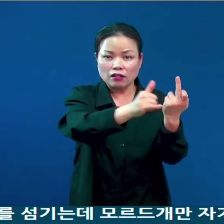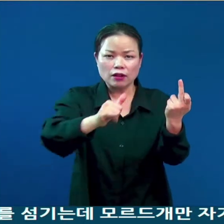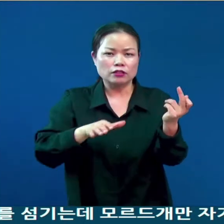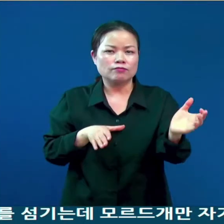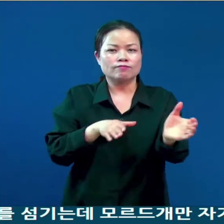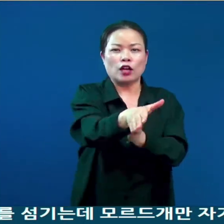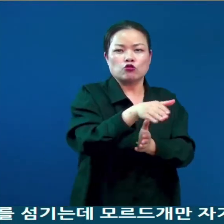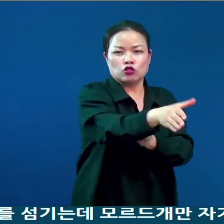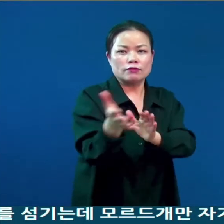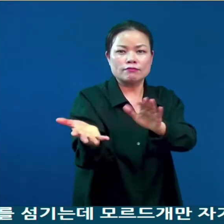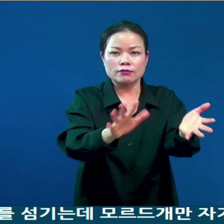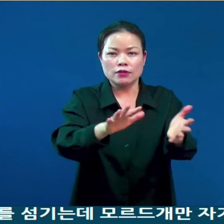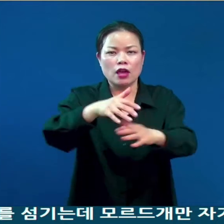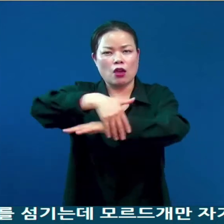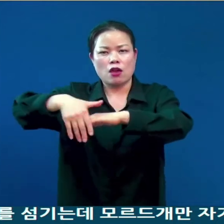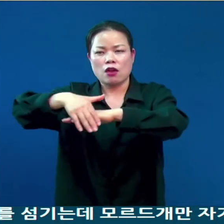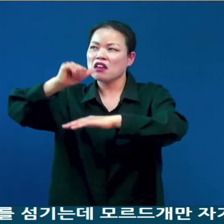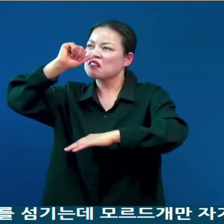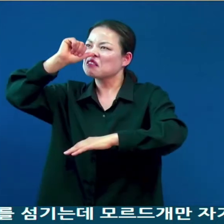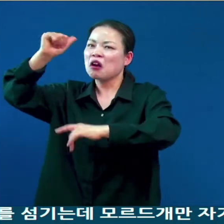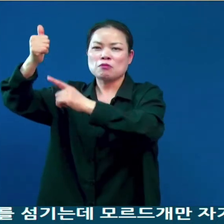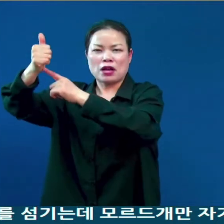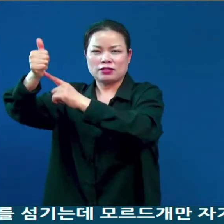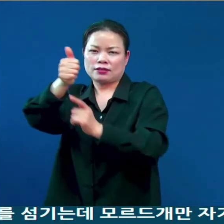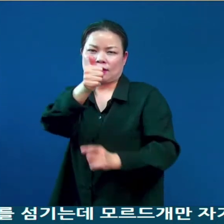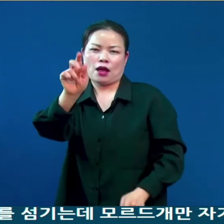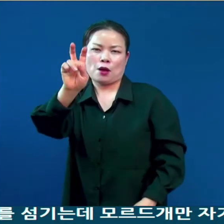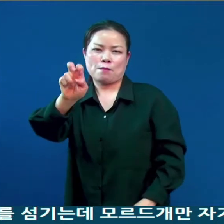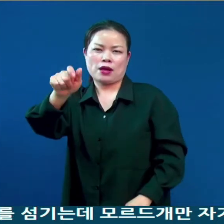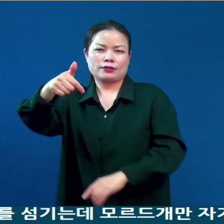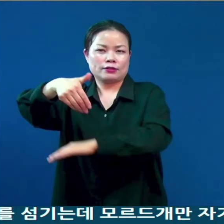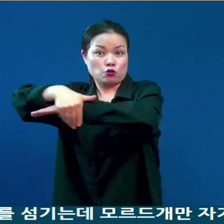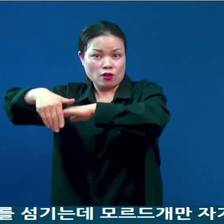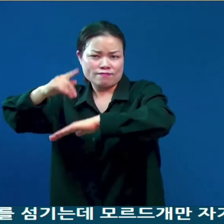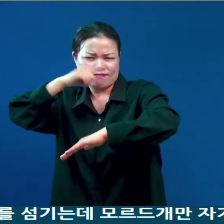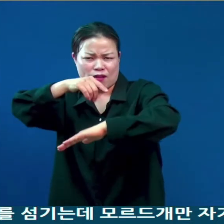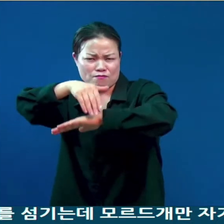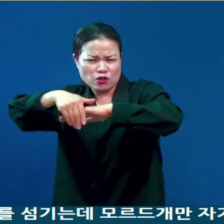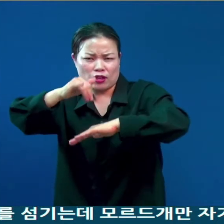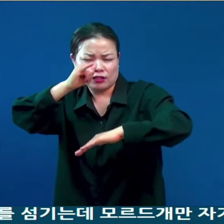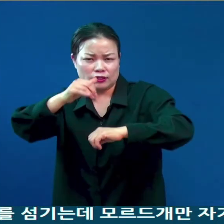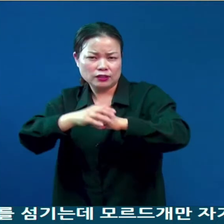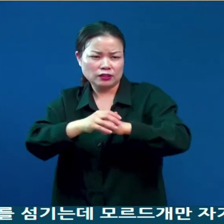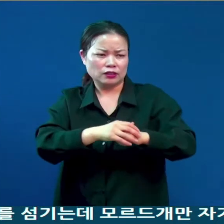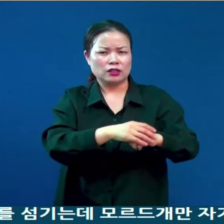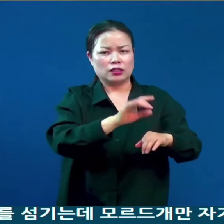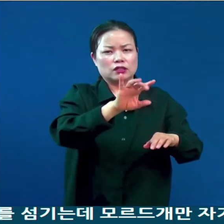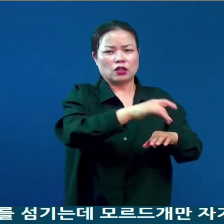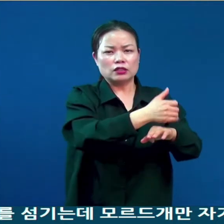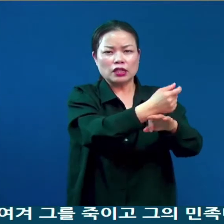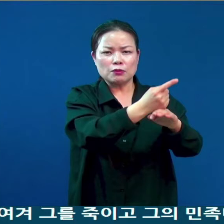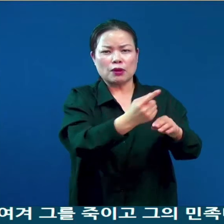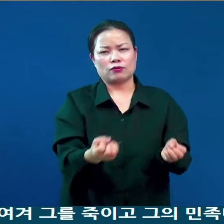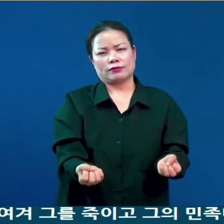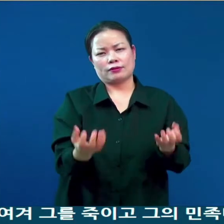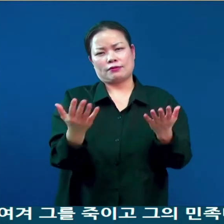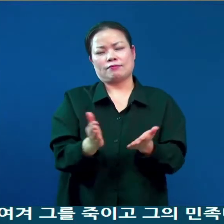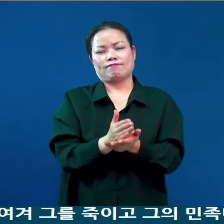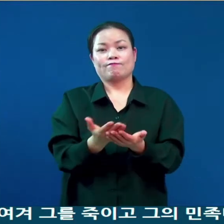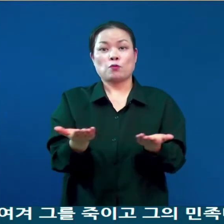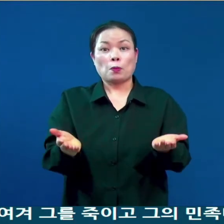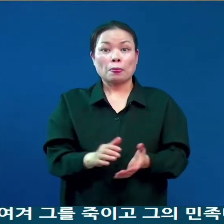에스더에게 이야기했고 에스더는 하나님 앞에 금식하고 그 가운데 왕에게 나아갔고 은혜를 받고 이제 잔치를 베풀게